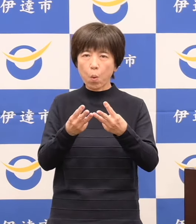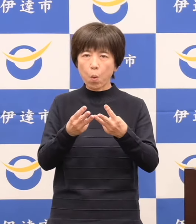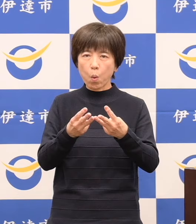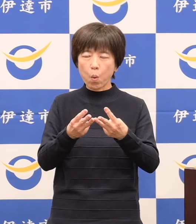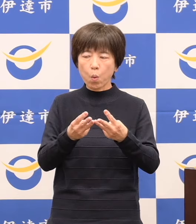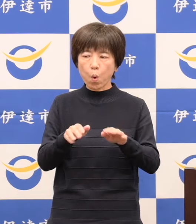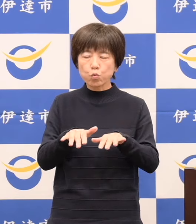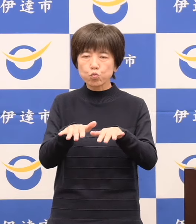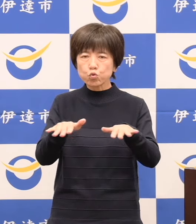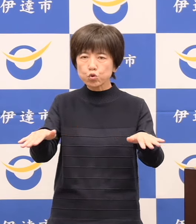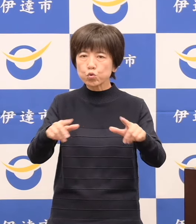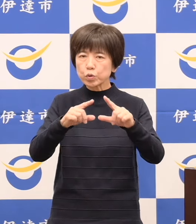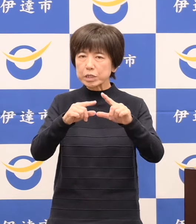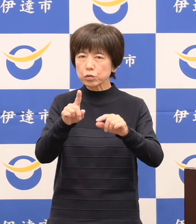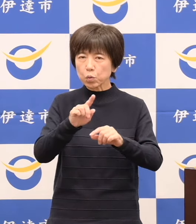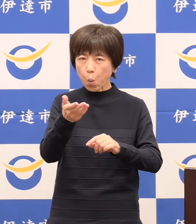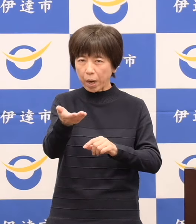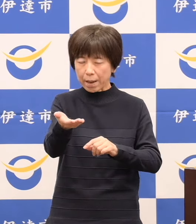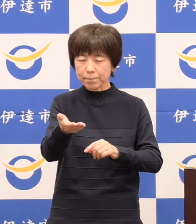ども、